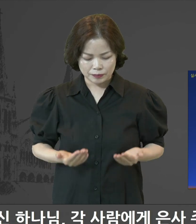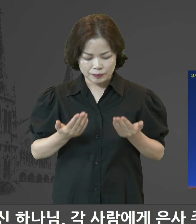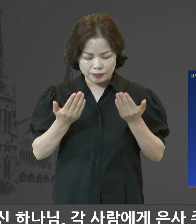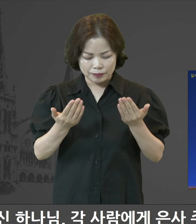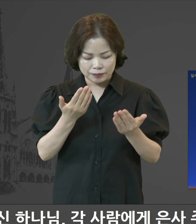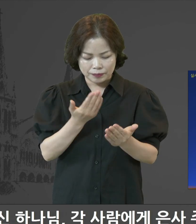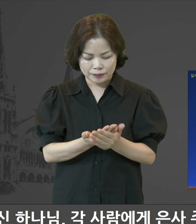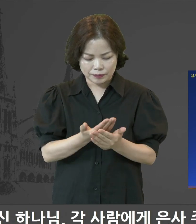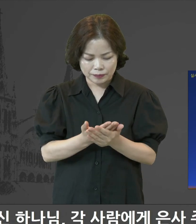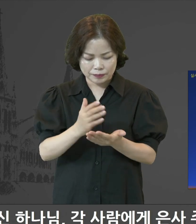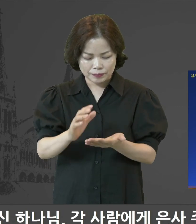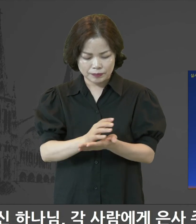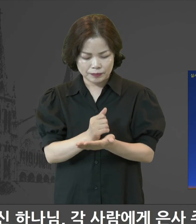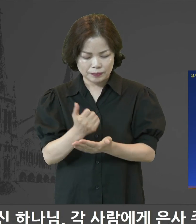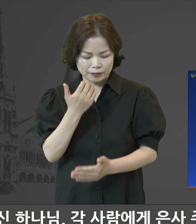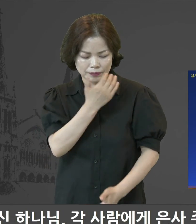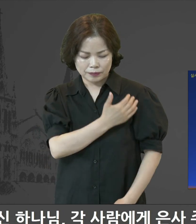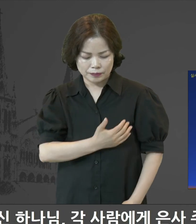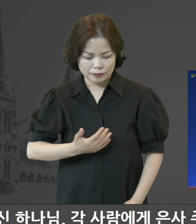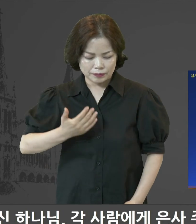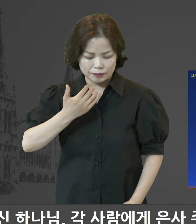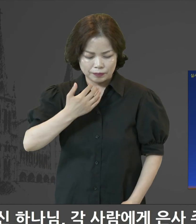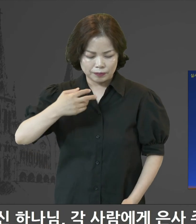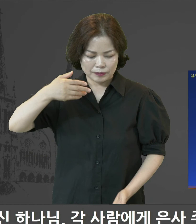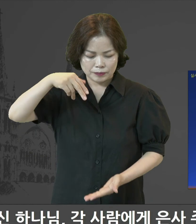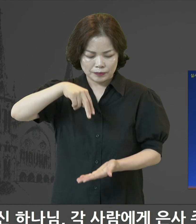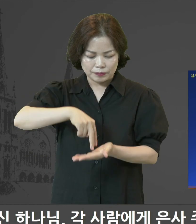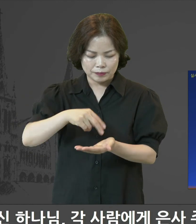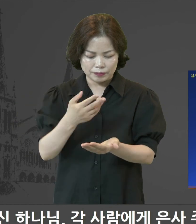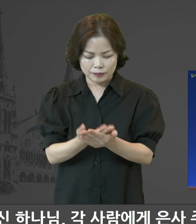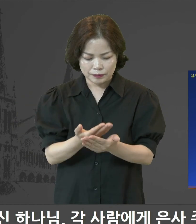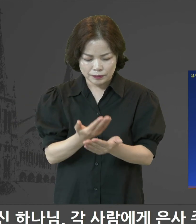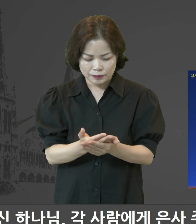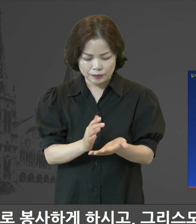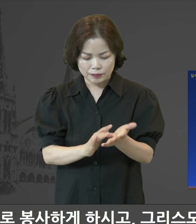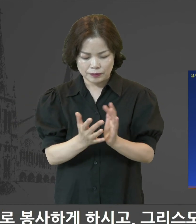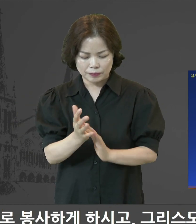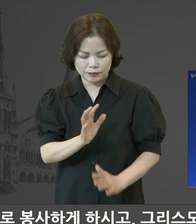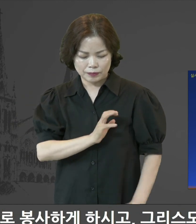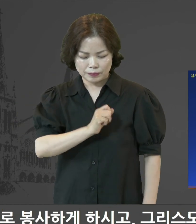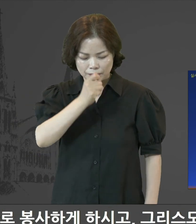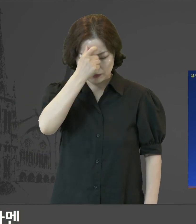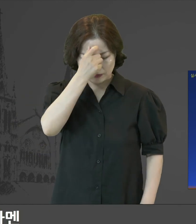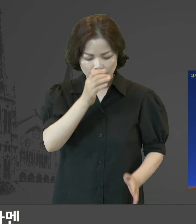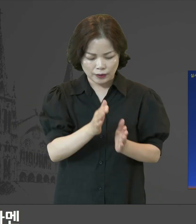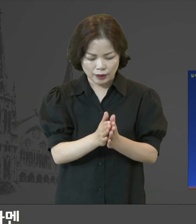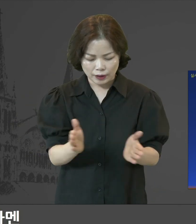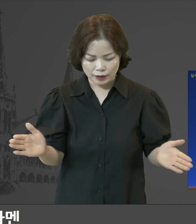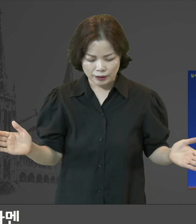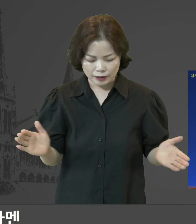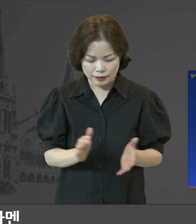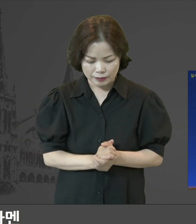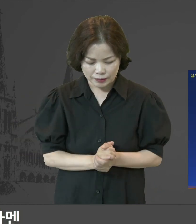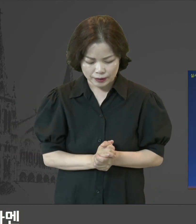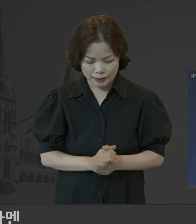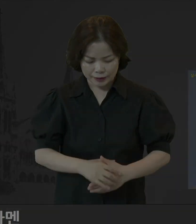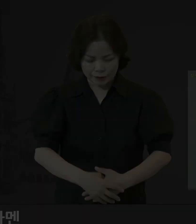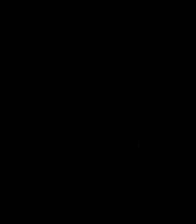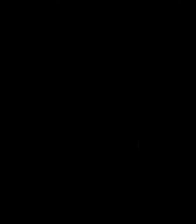하시고 그리스도의 몸을 세워가게 하여 주시옵소서. 예수님 이름으로 기도하옵나이다. 아멘.